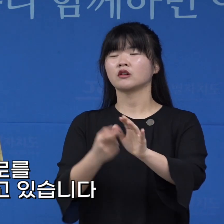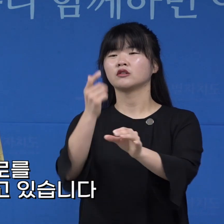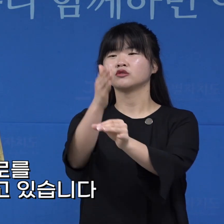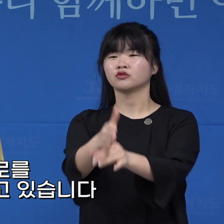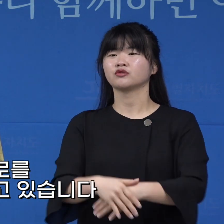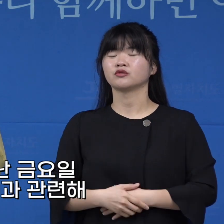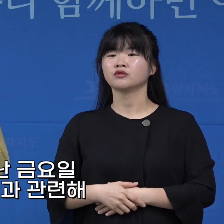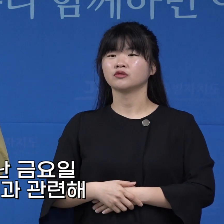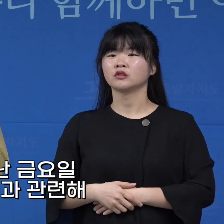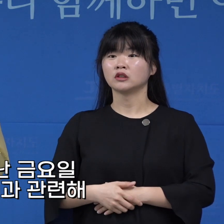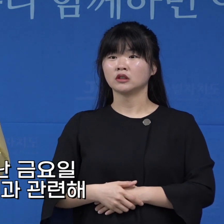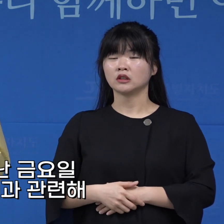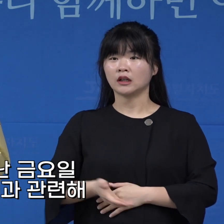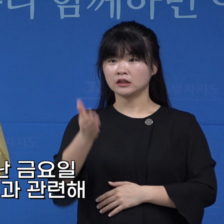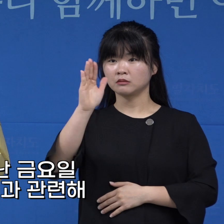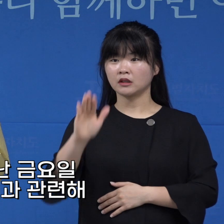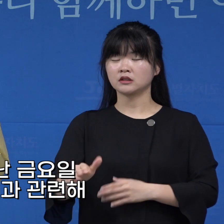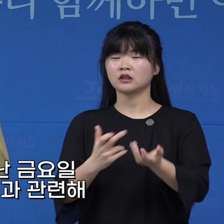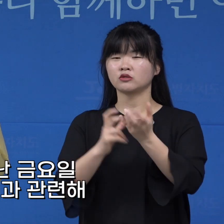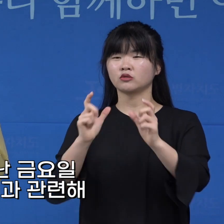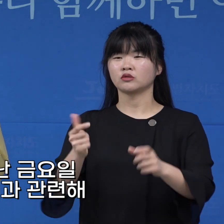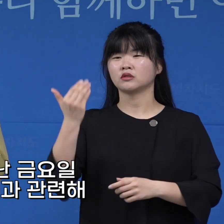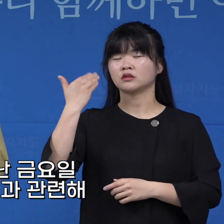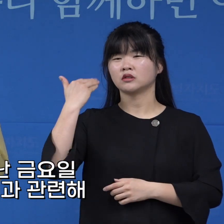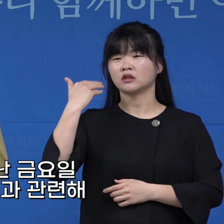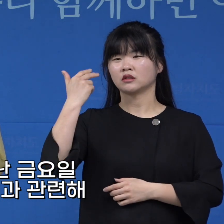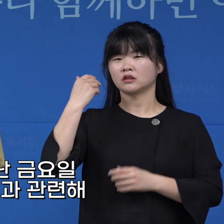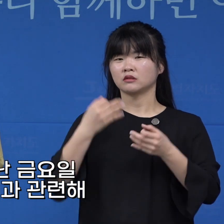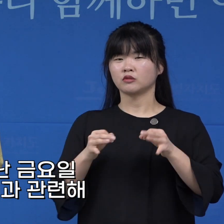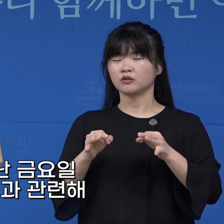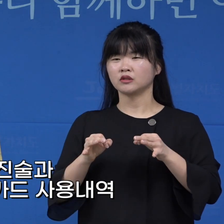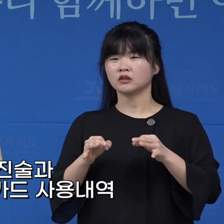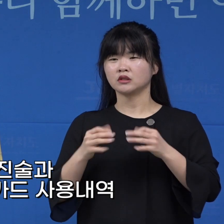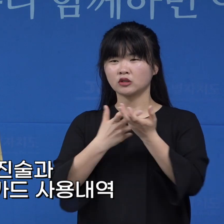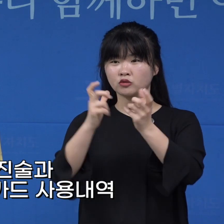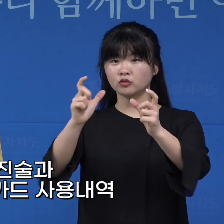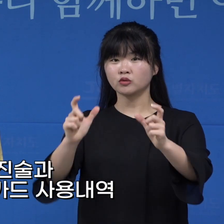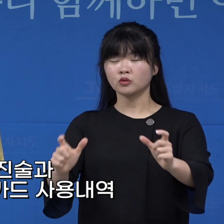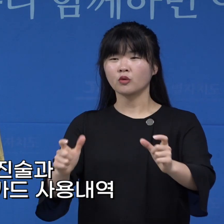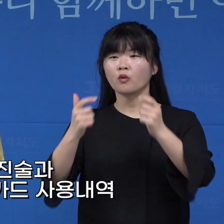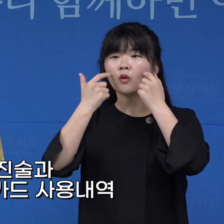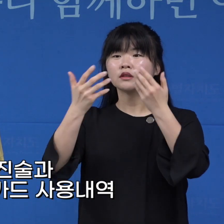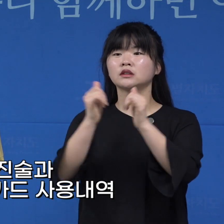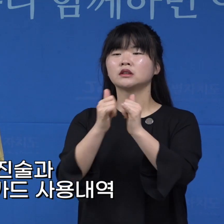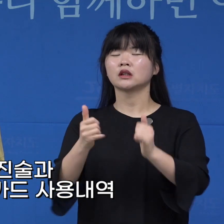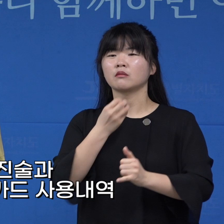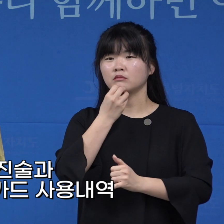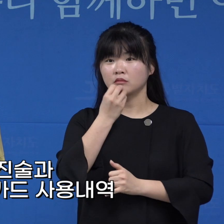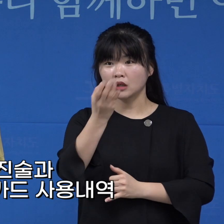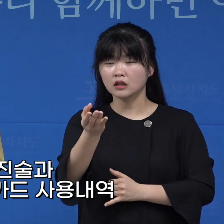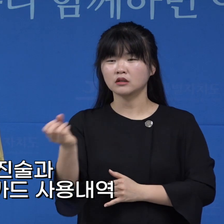있습니다. 제주도는 지난 금요일 확진자의 동선과 관련해서 확진자의 진술, CCTV